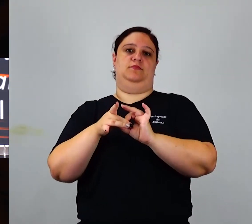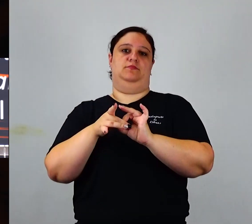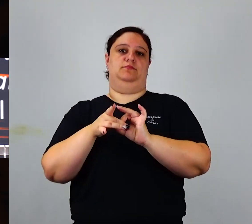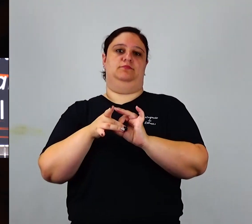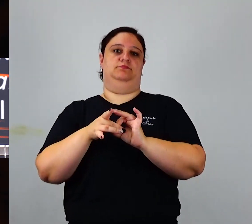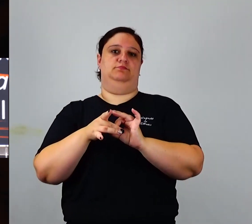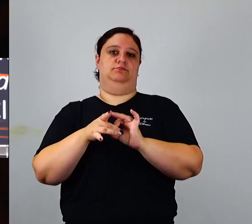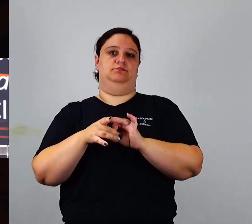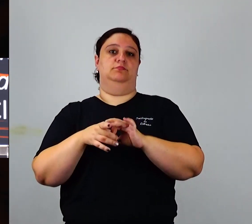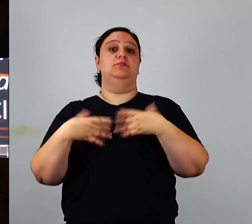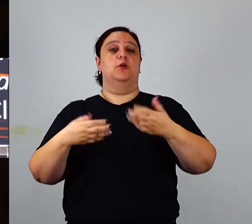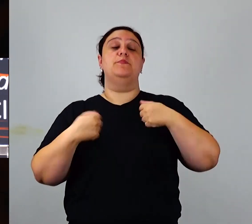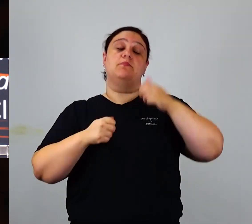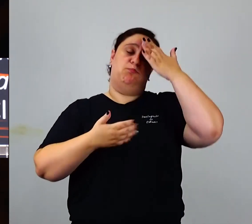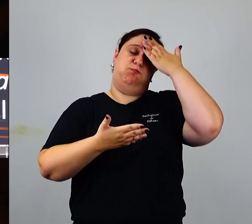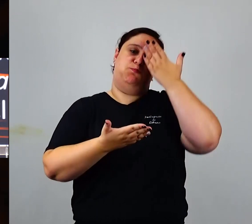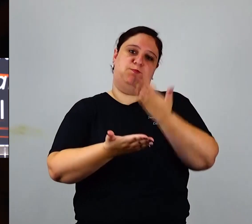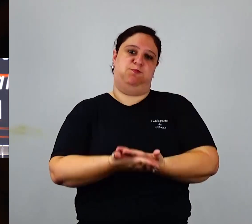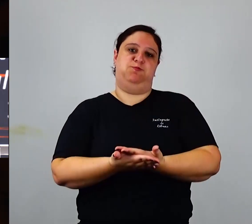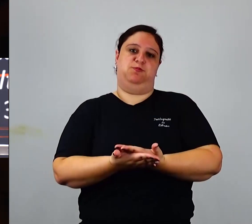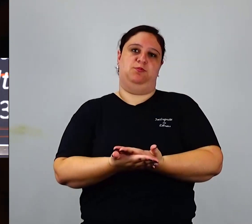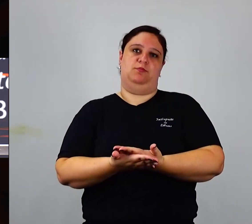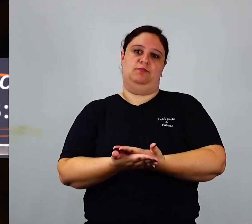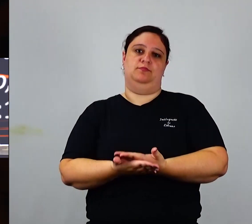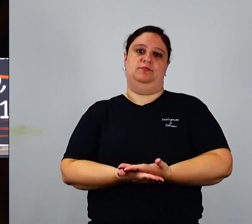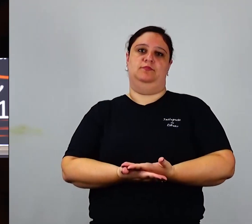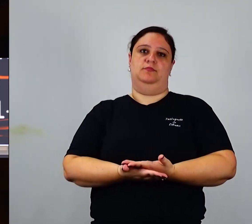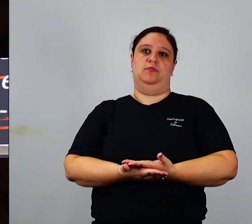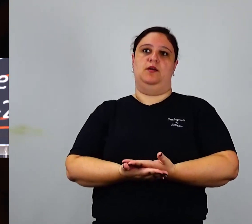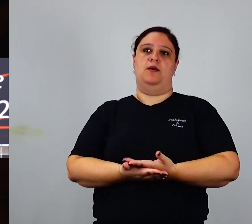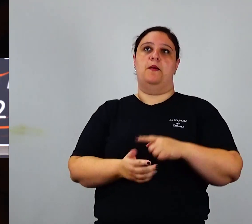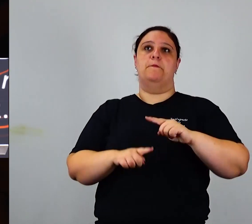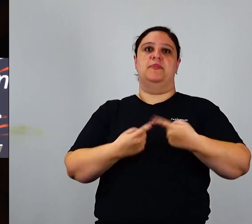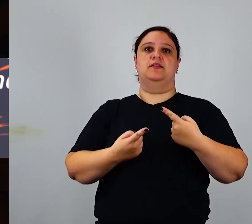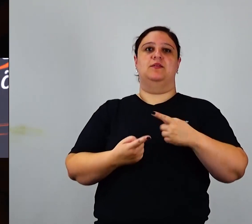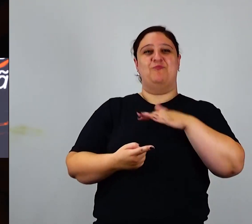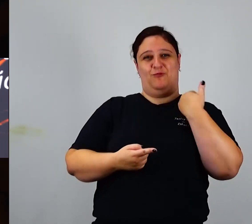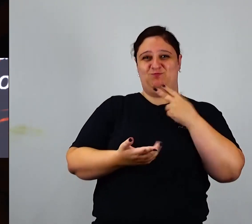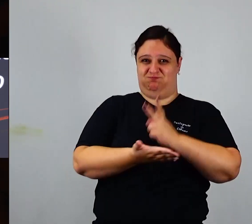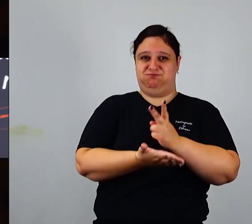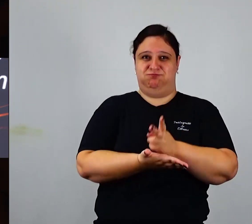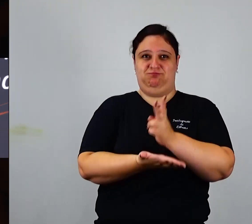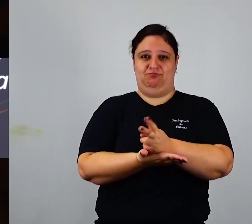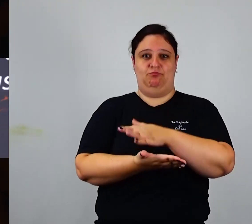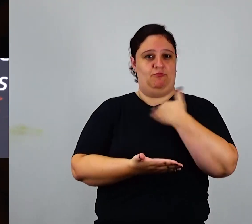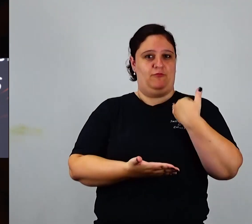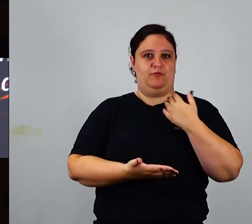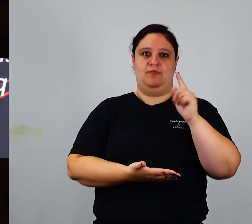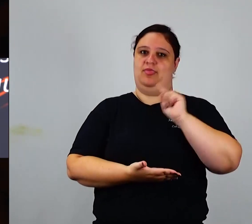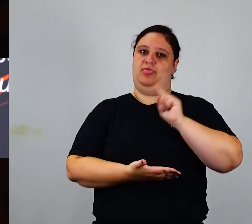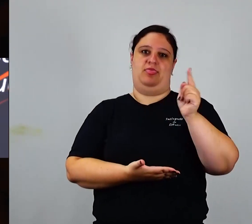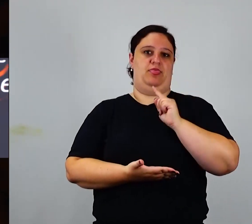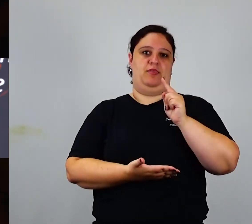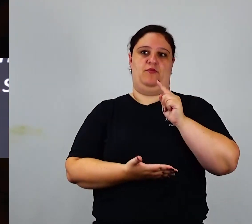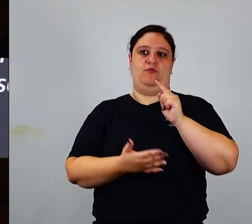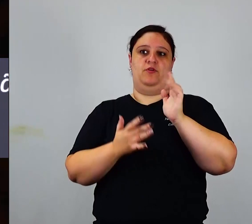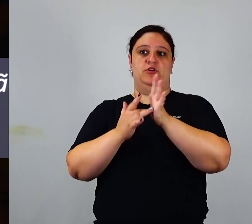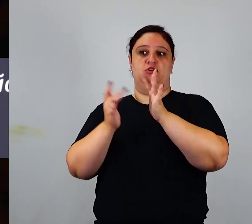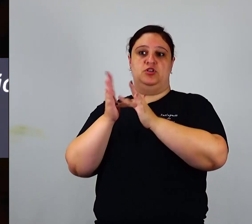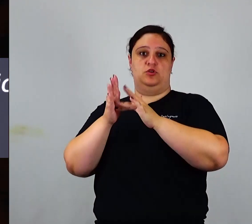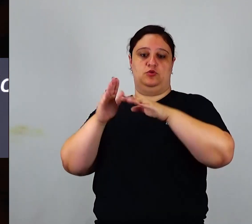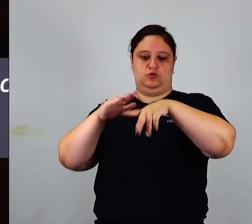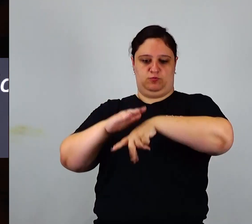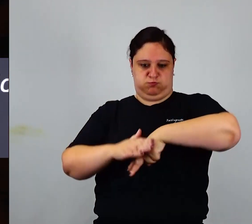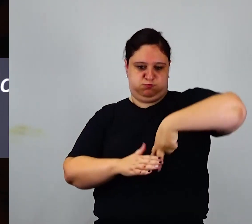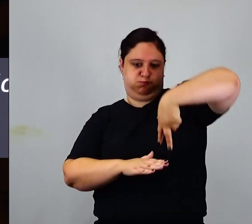na cruz. Mas o bom disso é que nós não ficamos na morte. Assim como o Senhor ressuscitou, nós ressuscitamos com